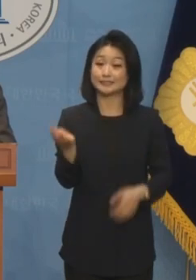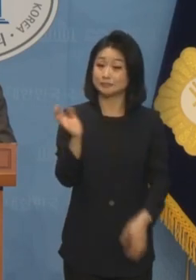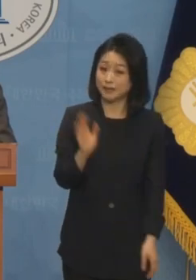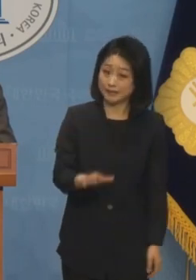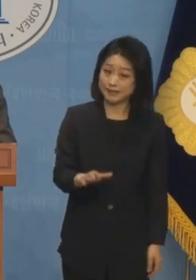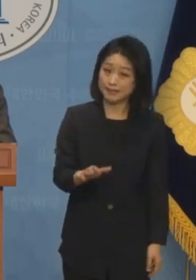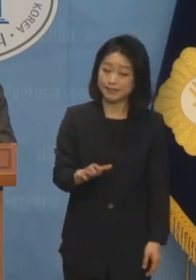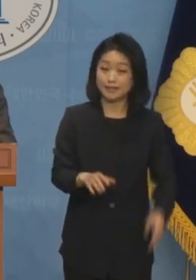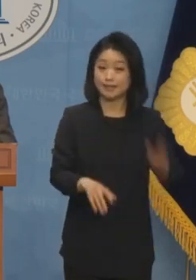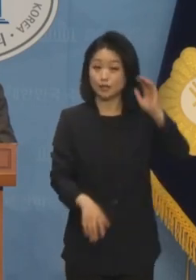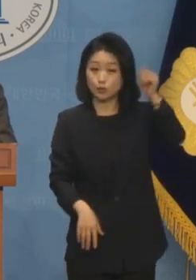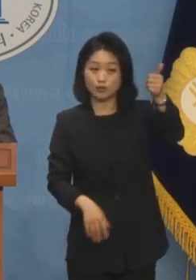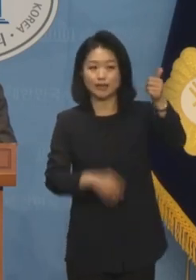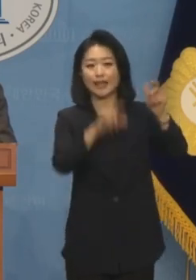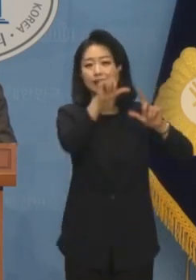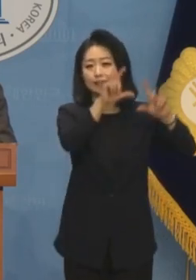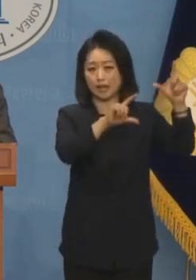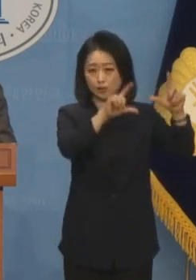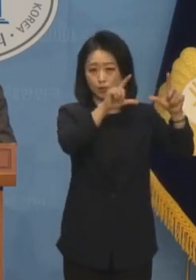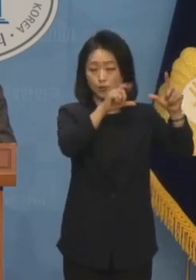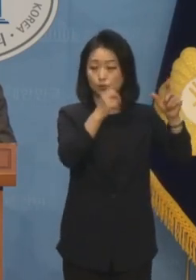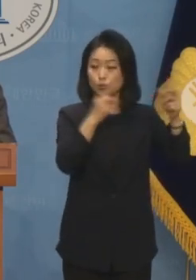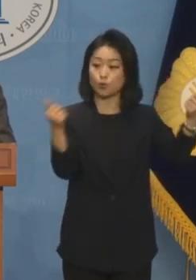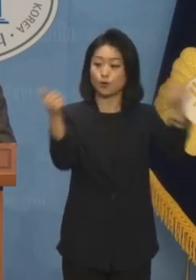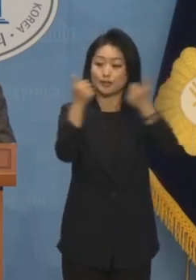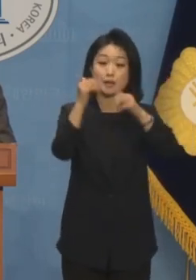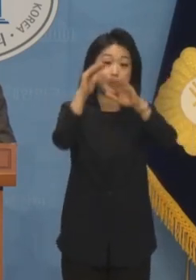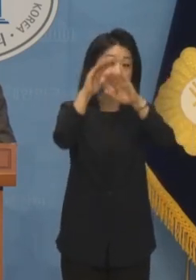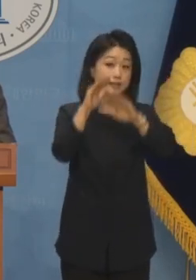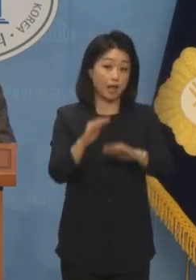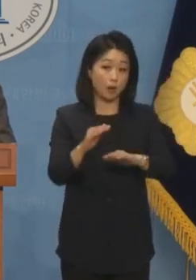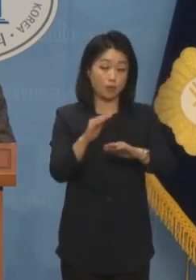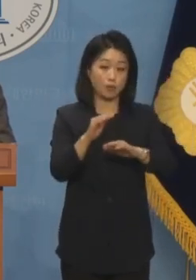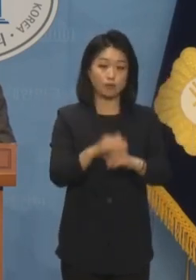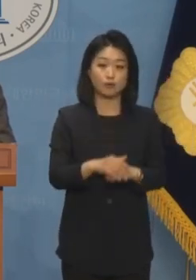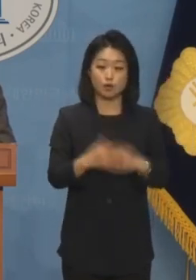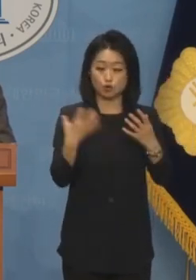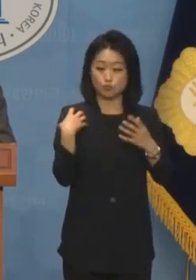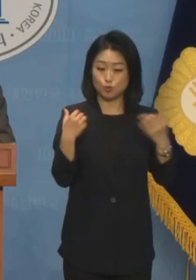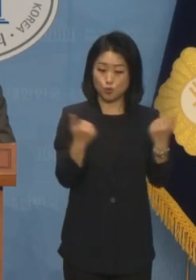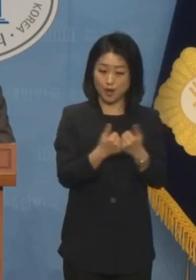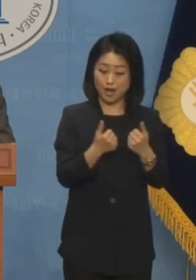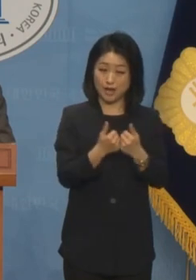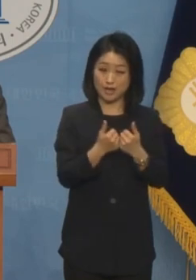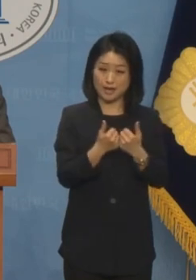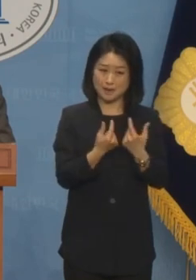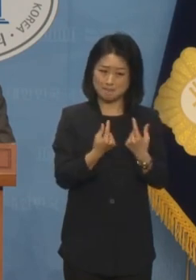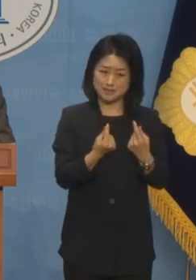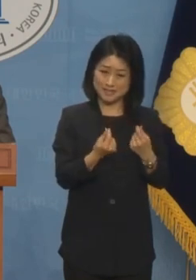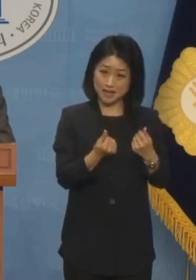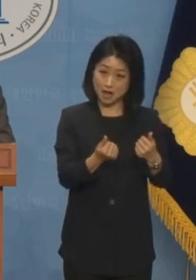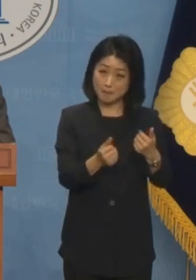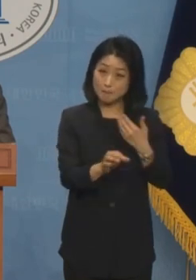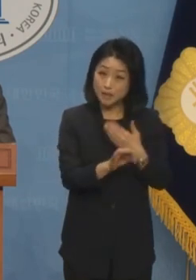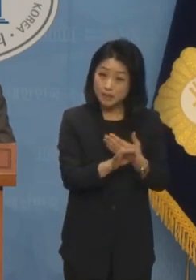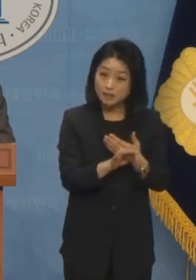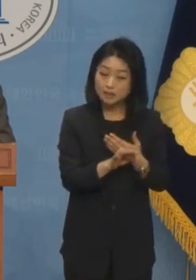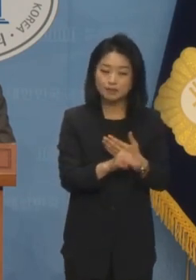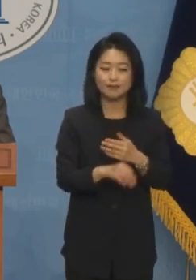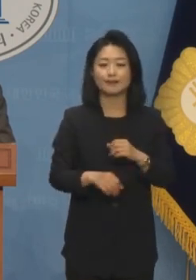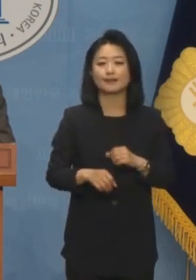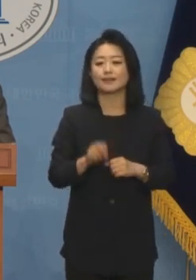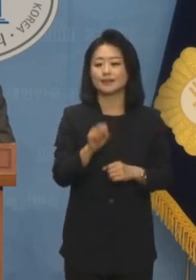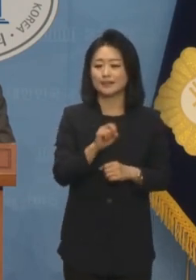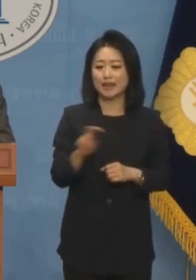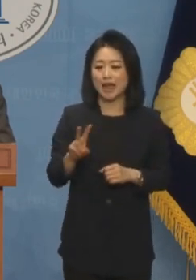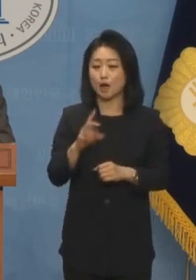다만 대통령의 태도와 영수회담의 내용이 지난 국무회의 모두 발언과 크게 다르지 않다면 야당은